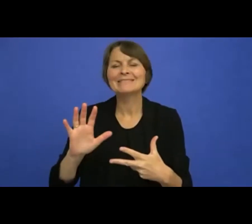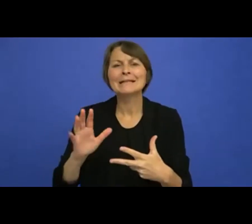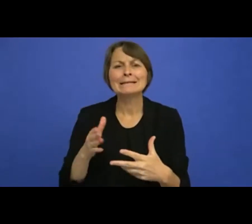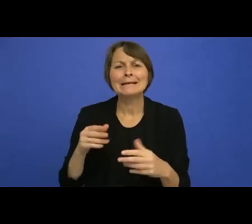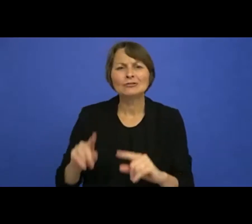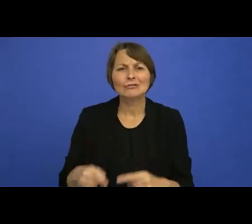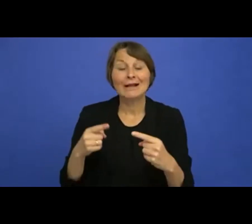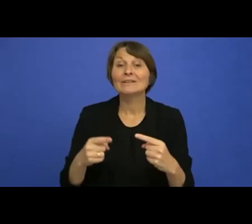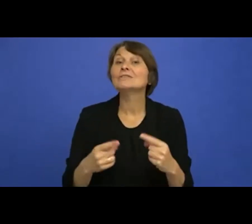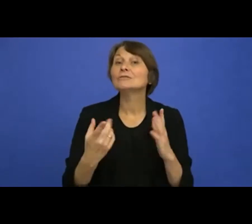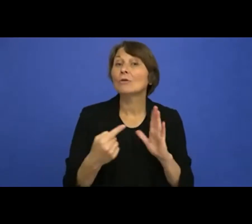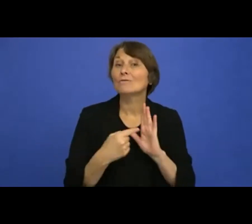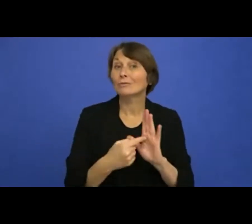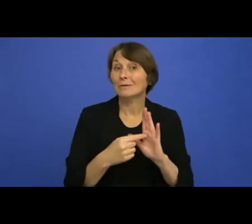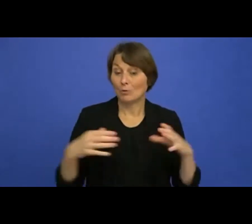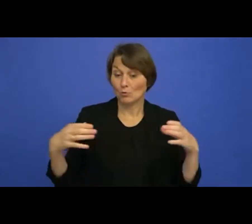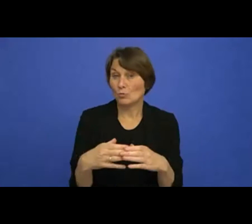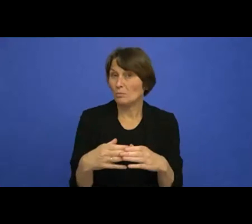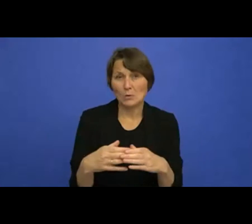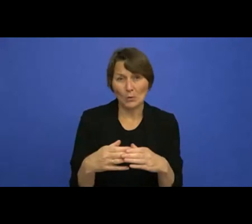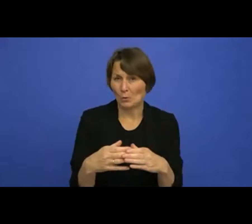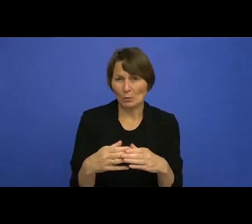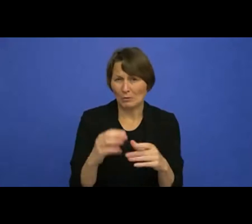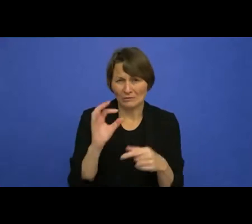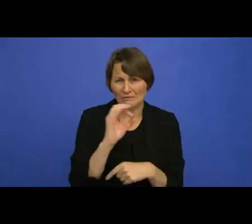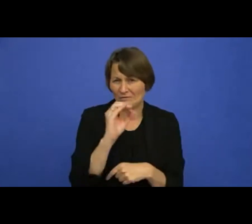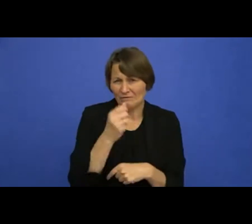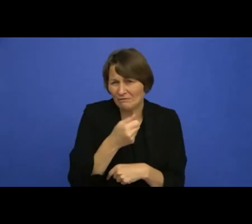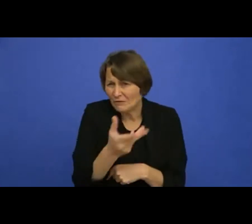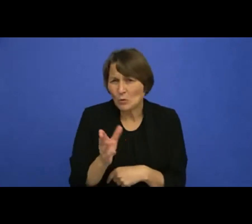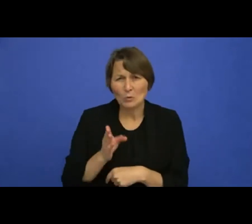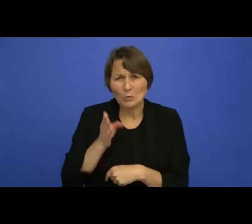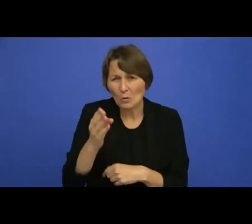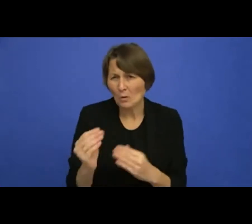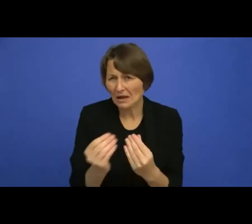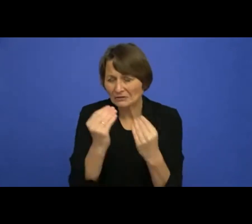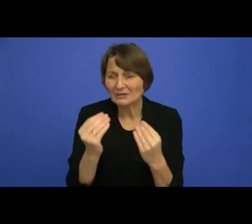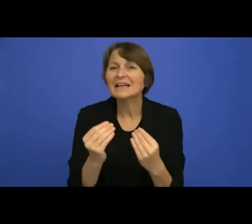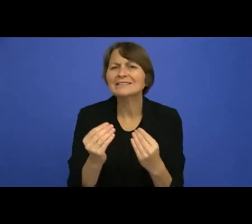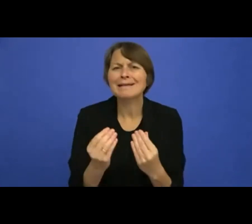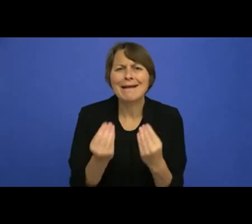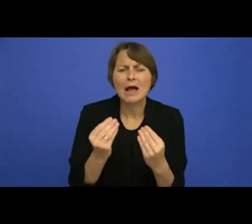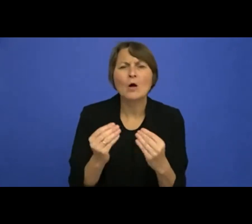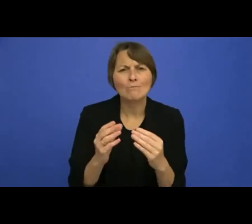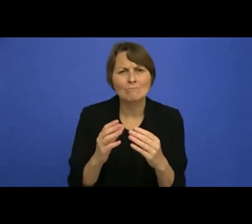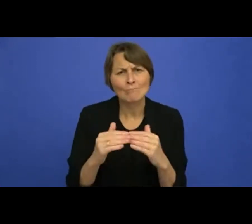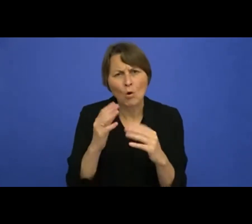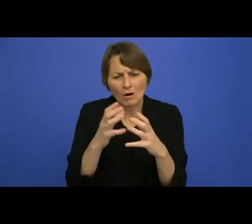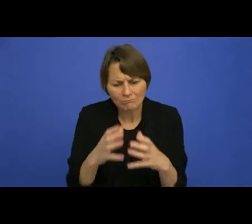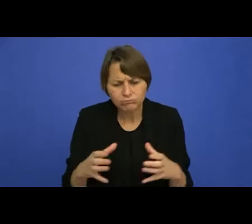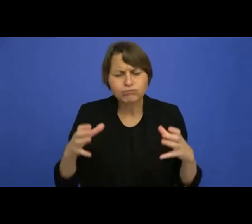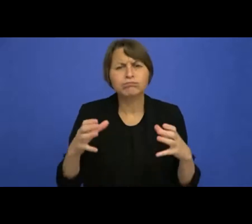Alors, il y a plusieurs défis pour nous. Tout d'abord, pour les groupes qui n'ont pas beaucoup d'enfants qui vont à l'école, il faut